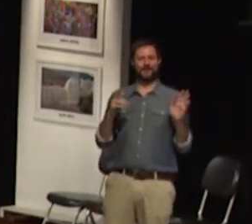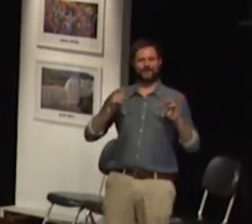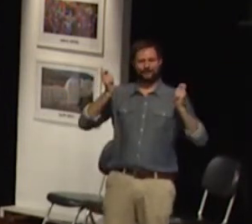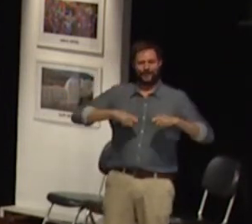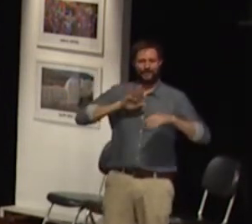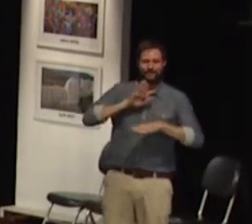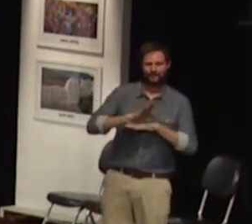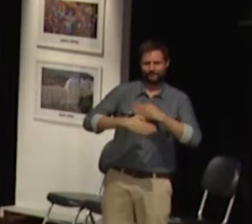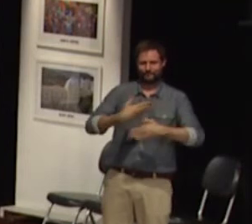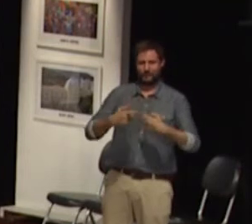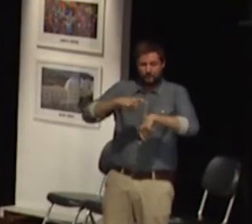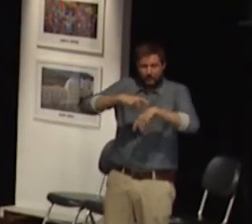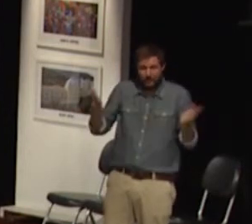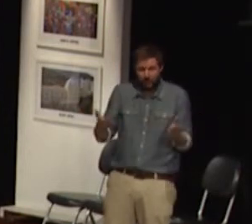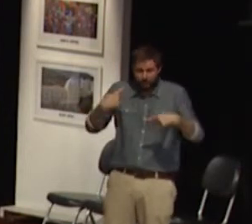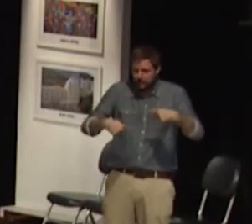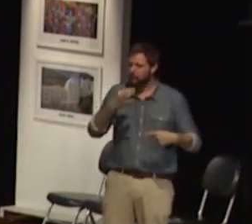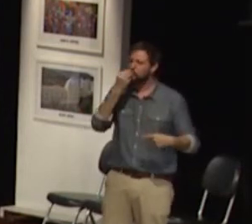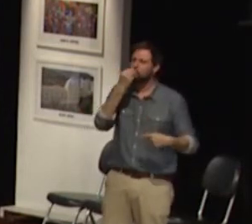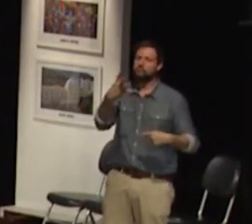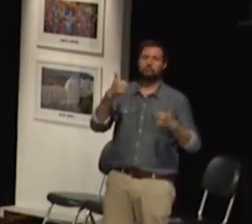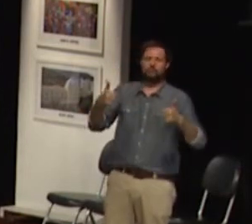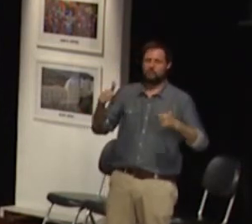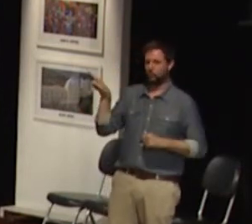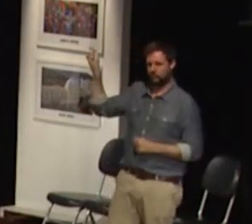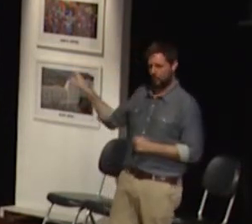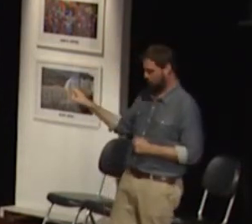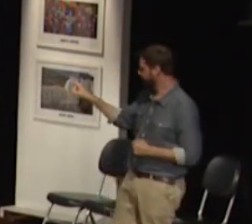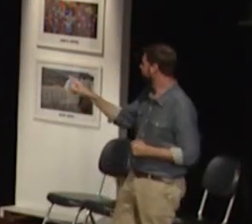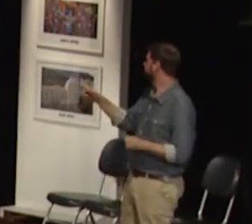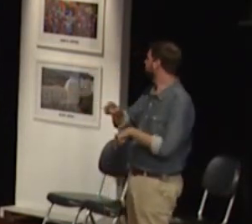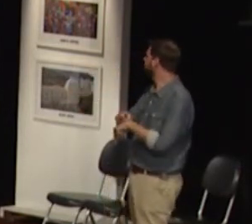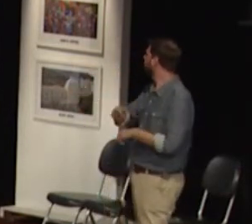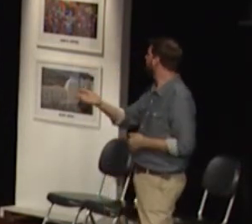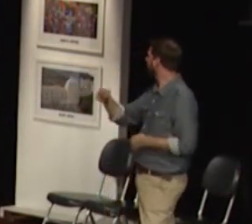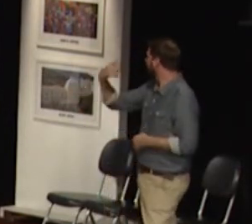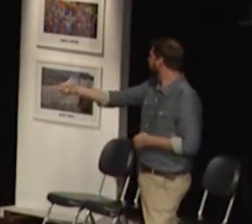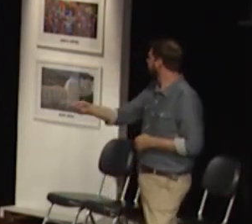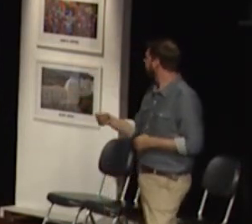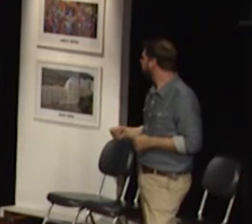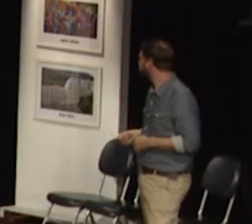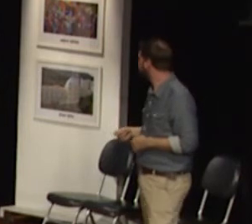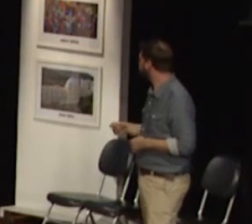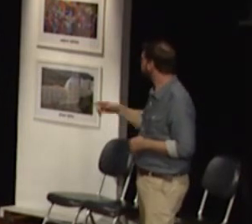muito aberta a às nossas questões políticas, ela é ótima, ela é muito boa nesse momento mesmo.